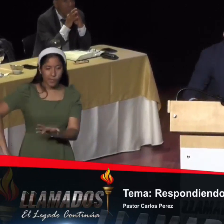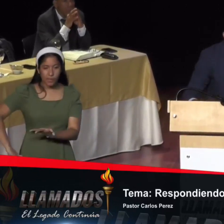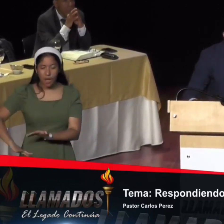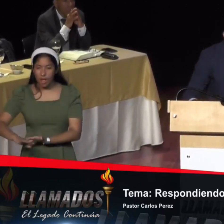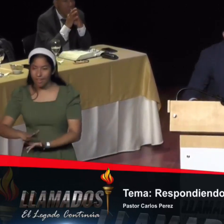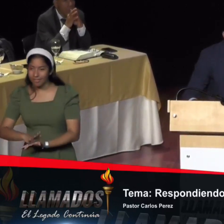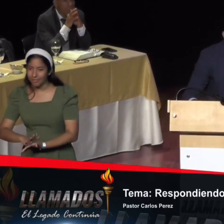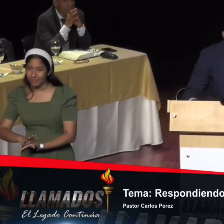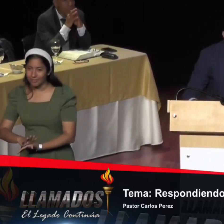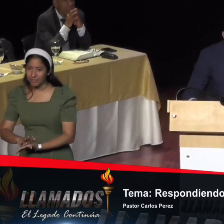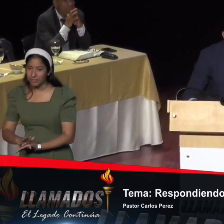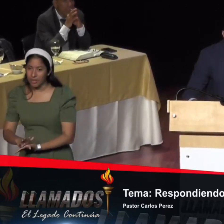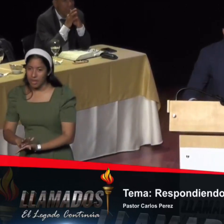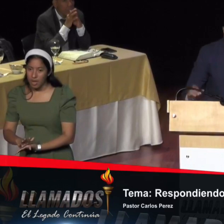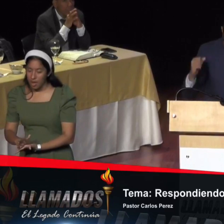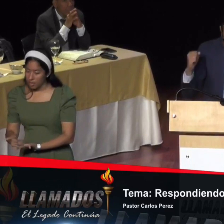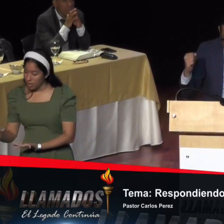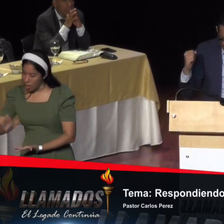jamás.